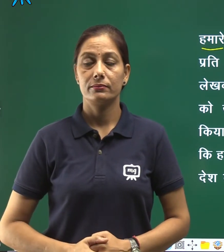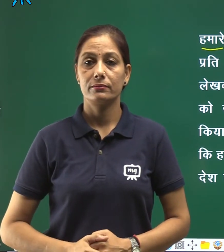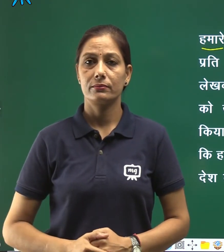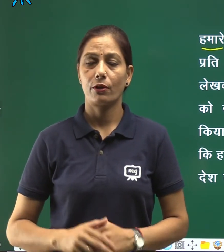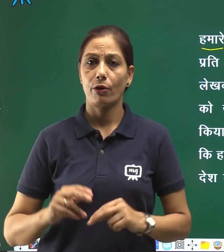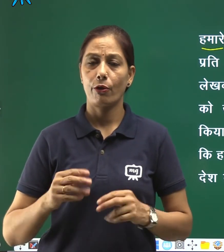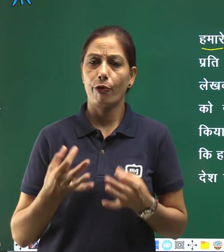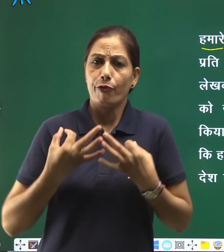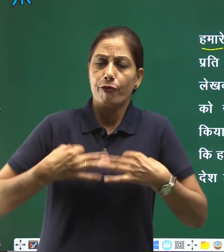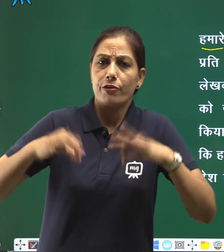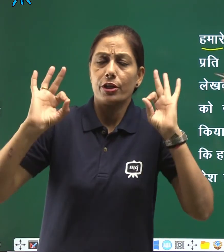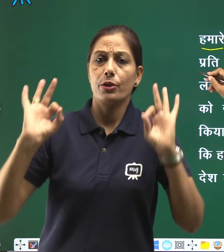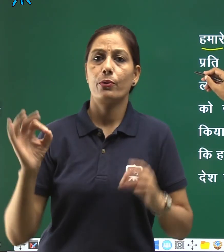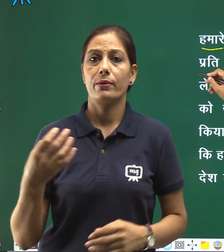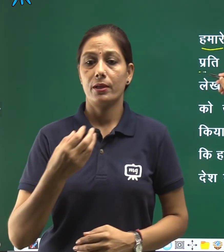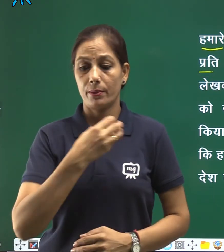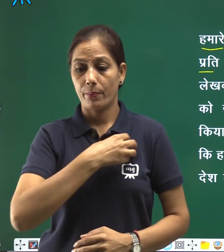स्वतंत्रता सेनानियों के प्रति